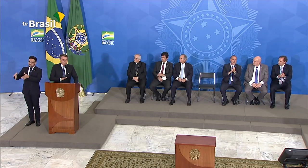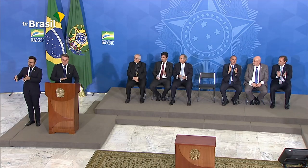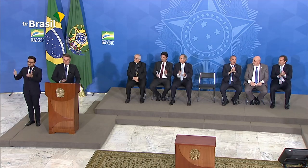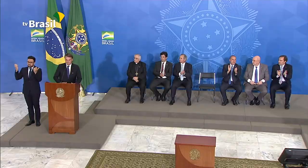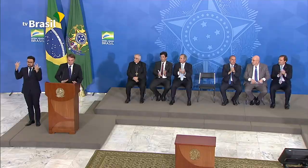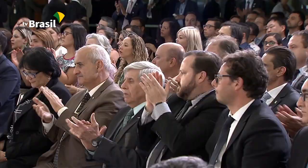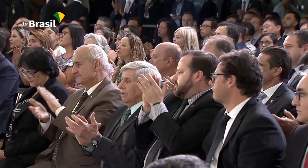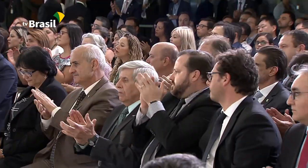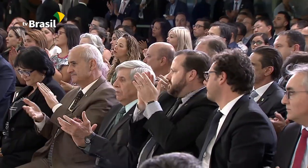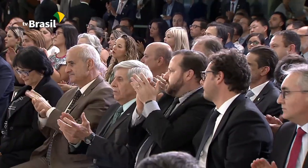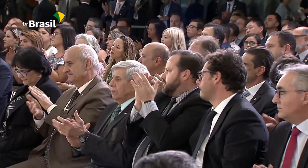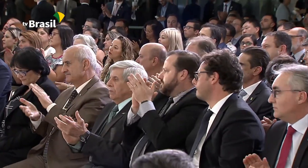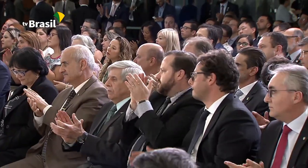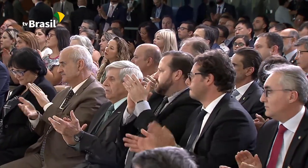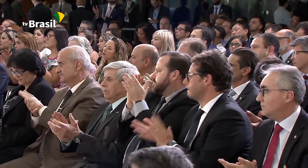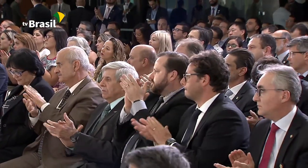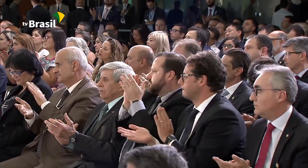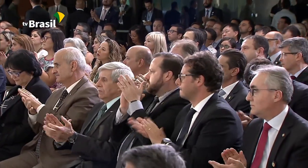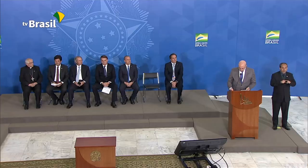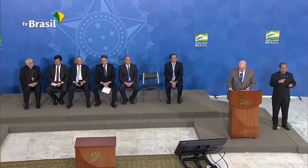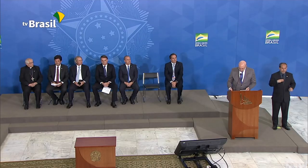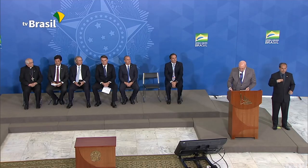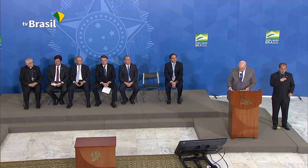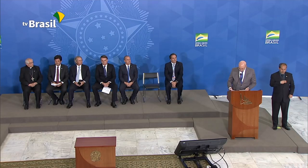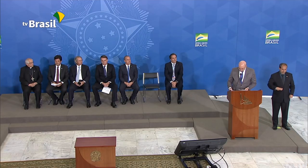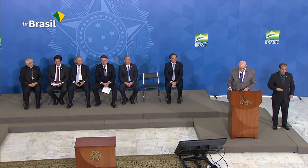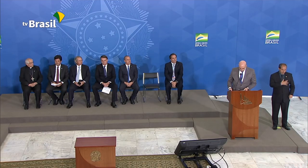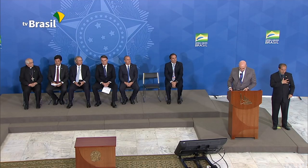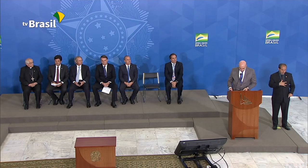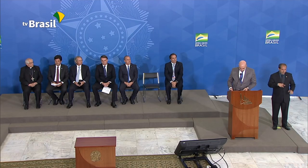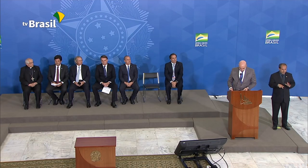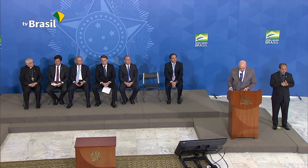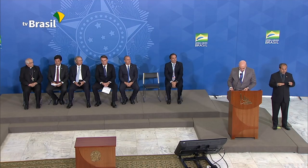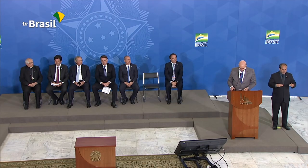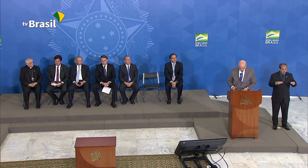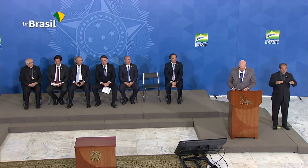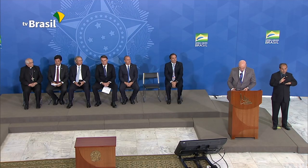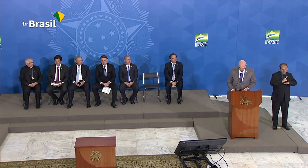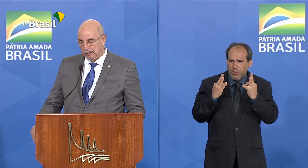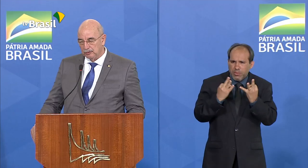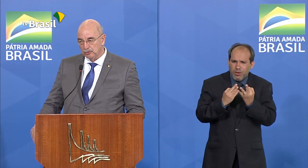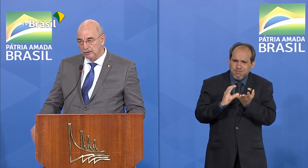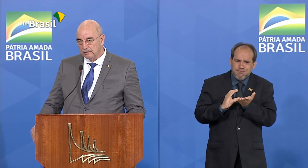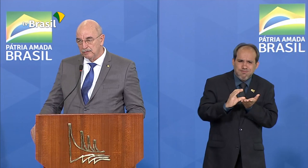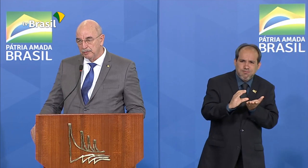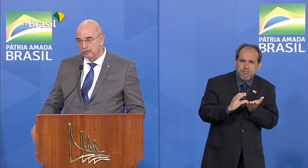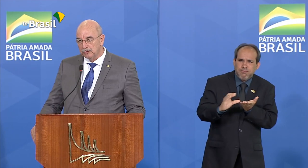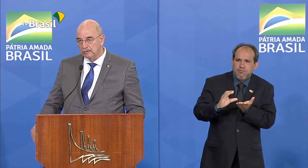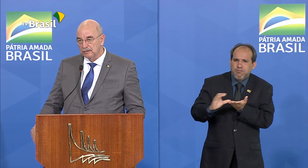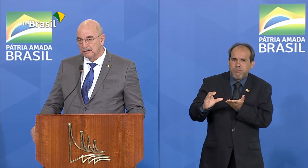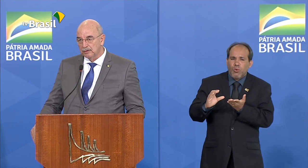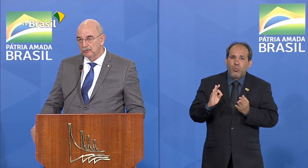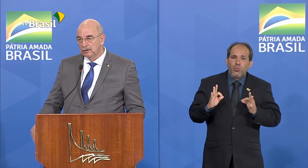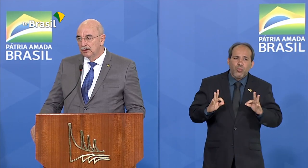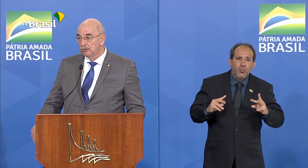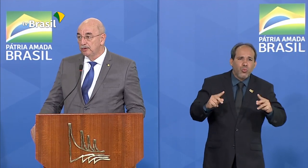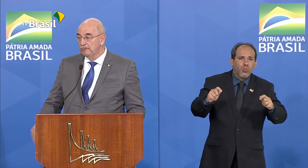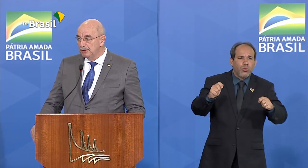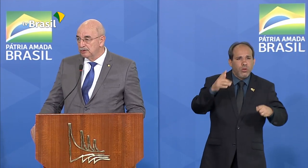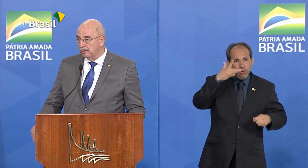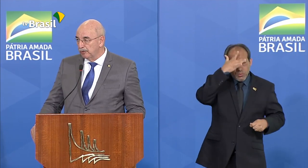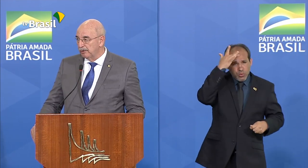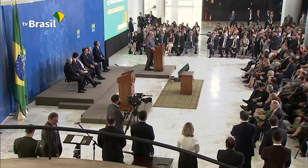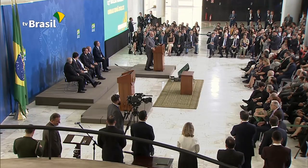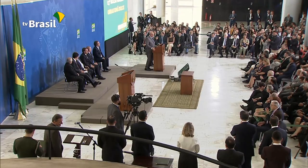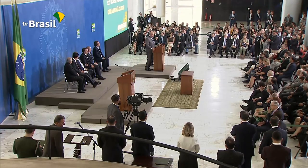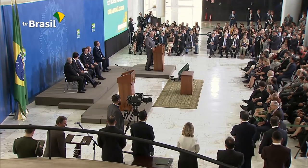já havia adiantado a medida no início do governo. O Ministério da Cidadania terá um aumento de 2,58 bilhões de reais